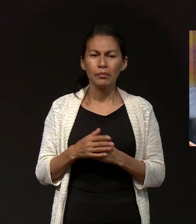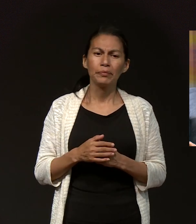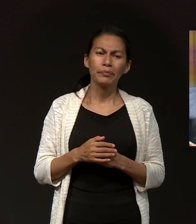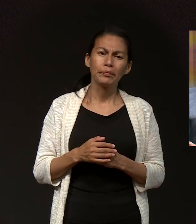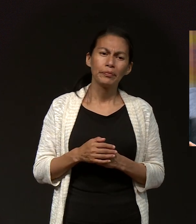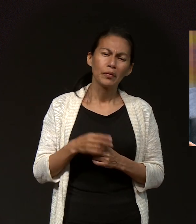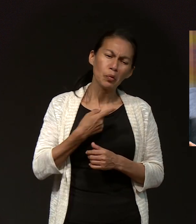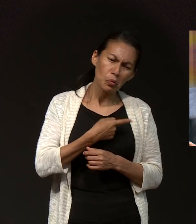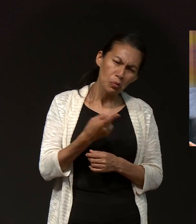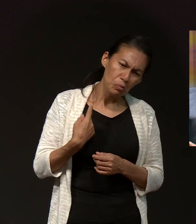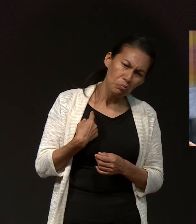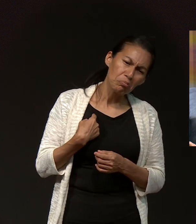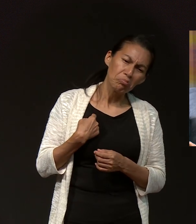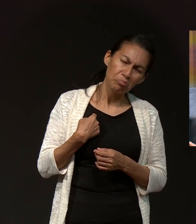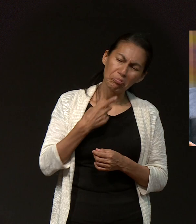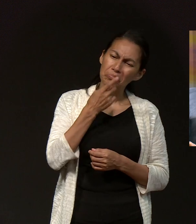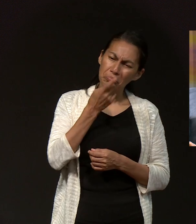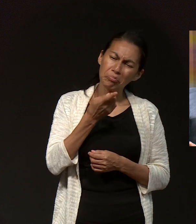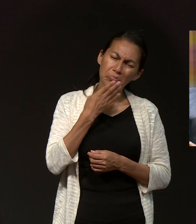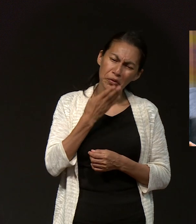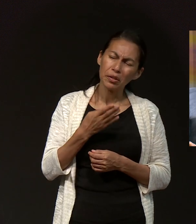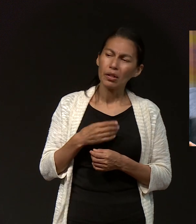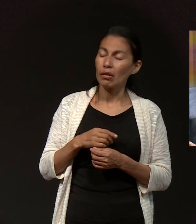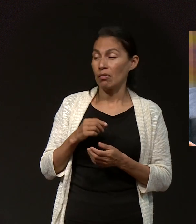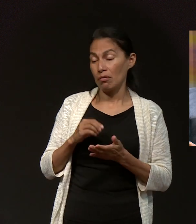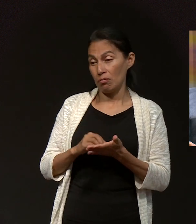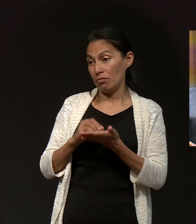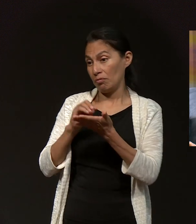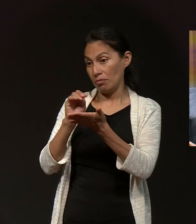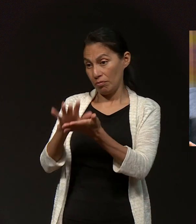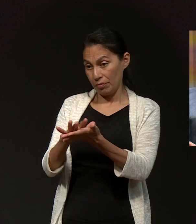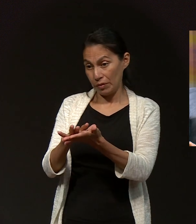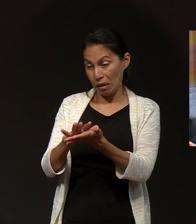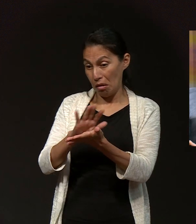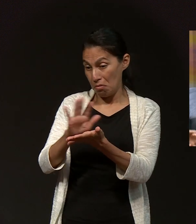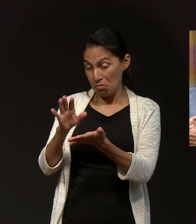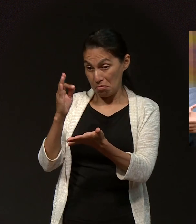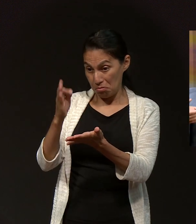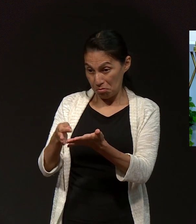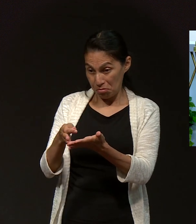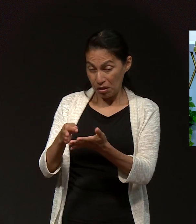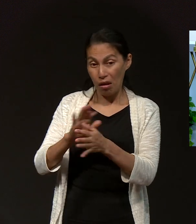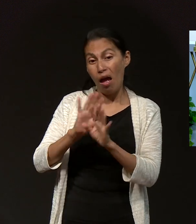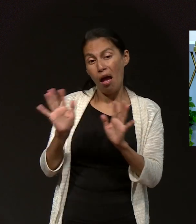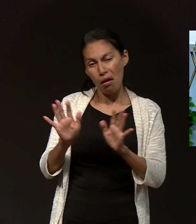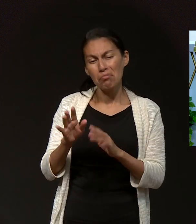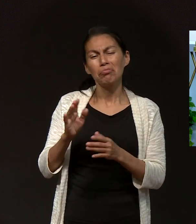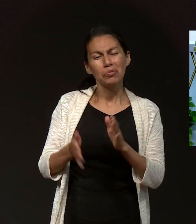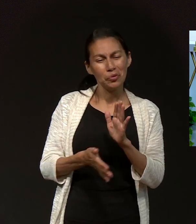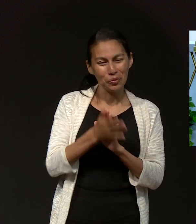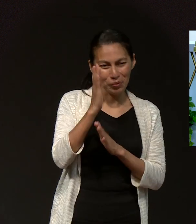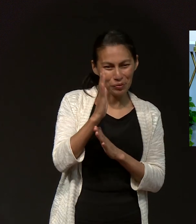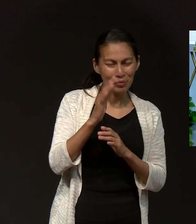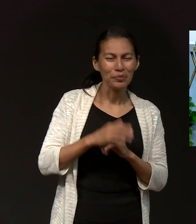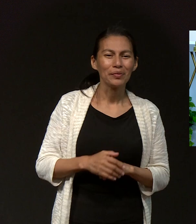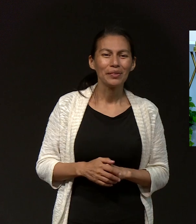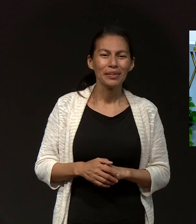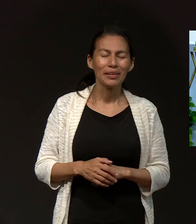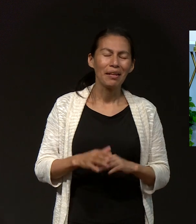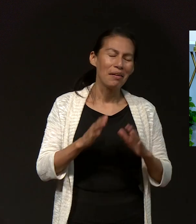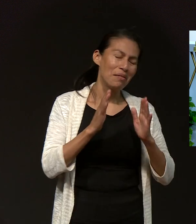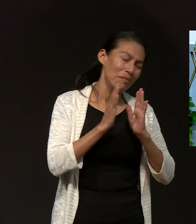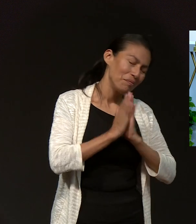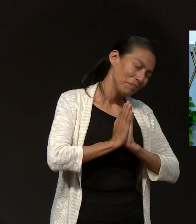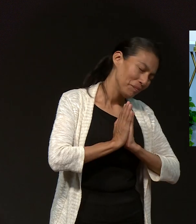programas, ¿no? Entonces, hubo esa opción, se metió la propuesta y se autorizó la propuesta. Amén. Dios va